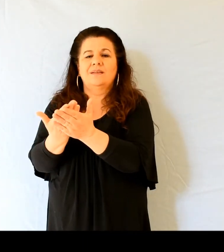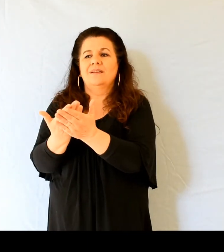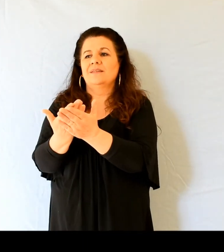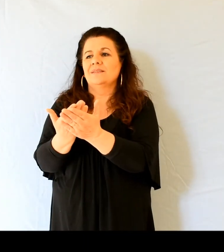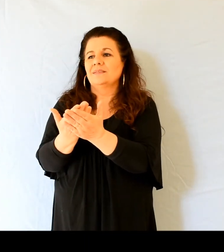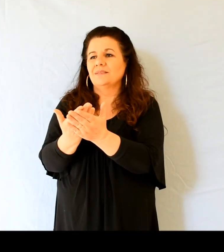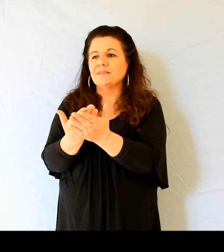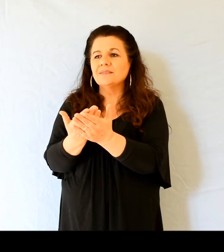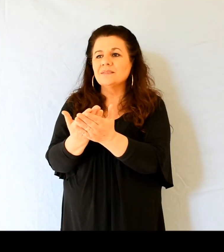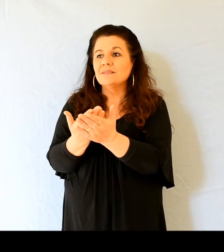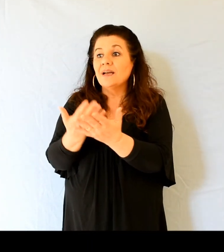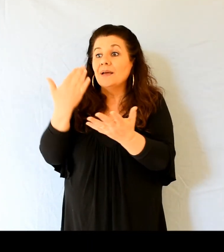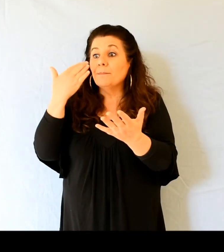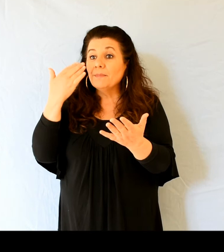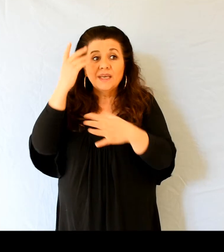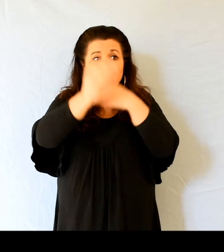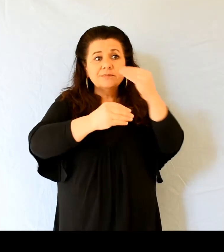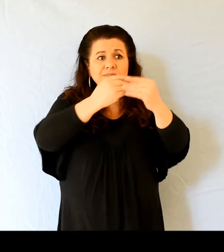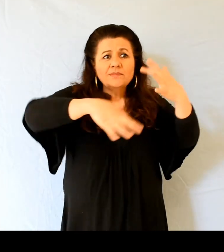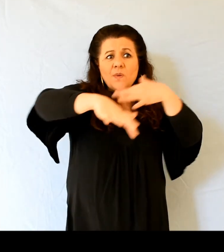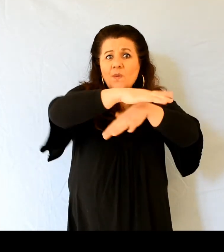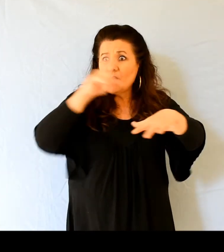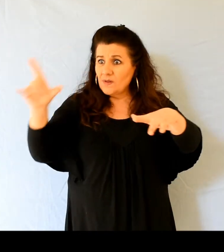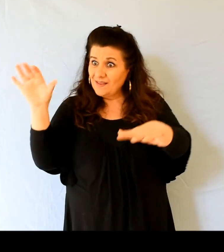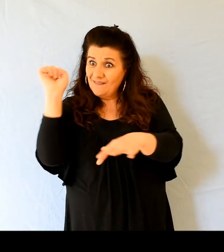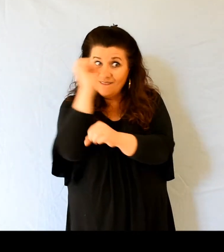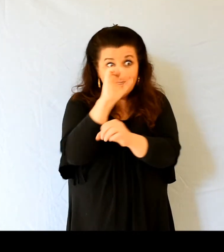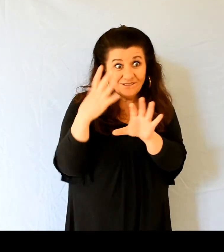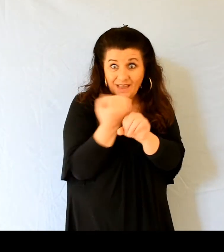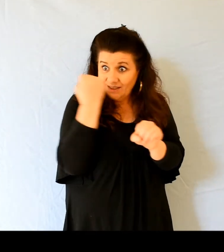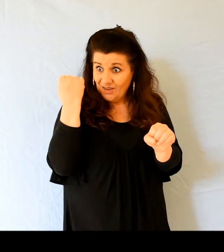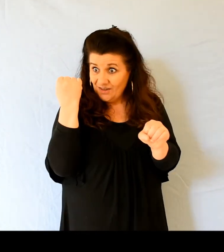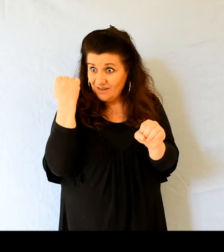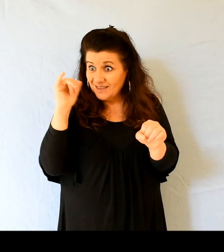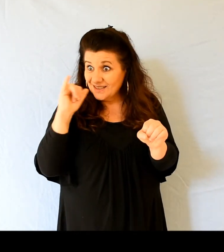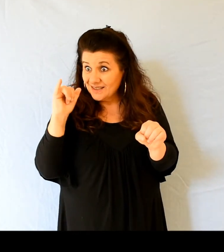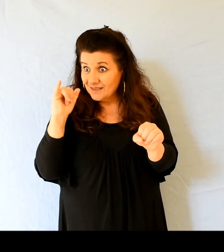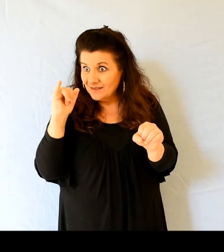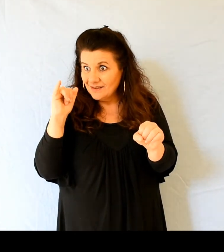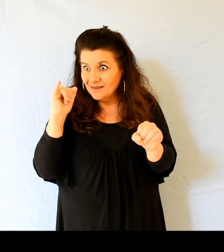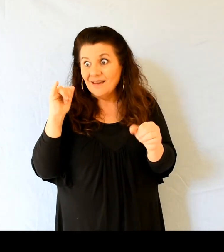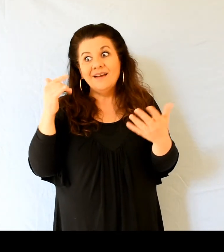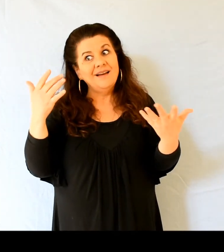Qui donc est vainqueur du monde? N'est-ce pas celui qui croit